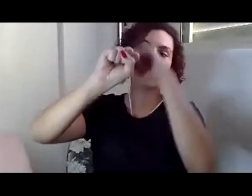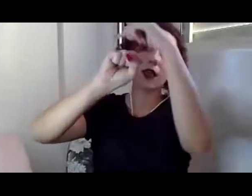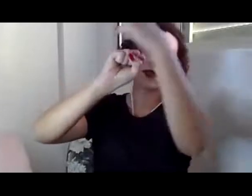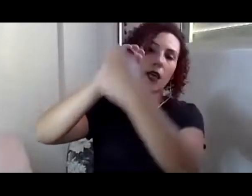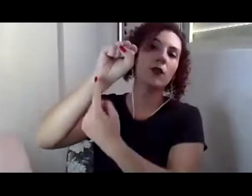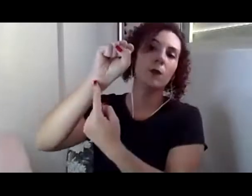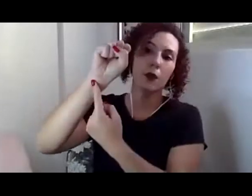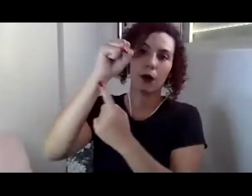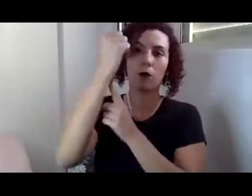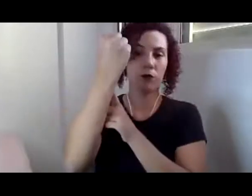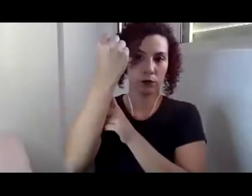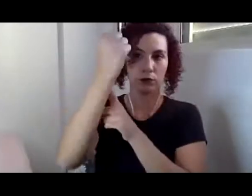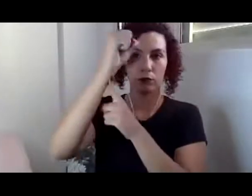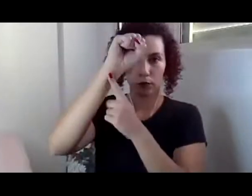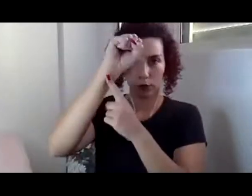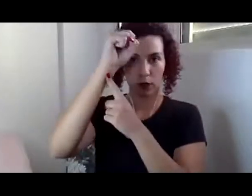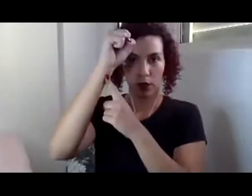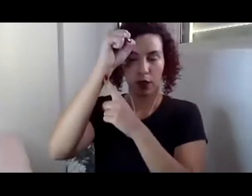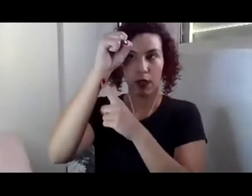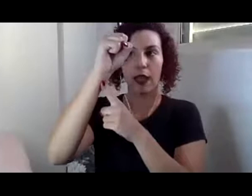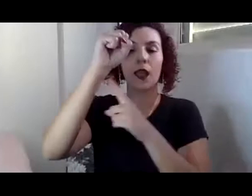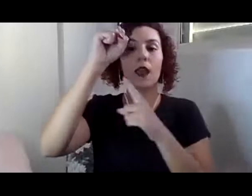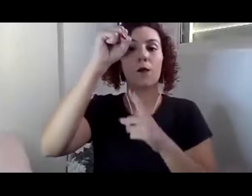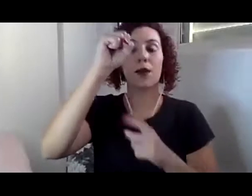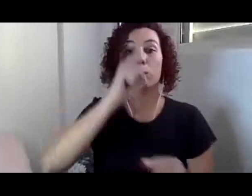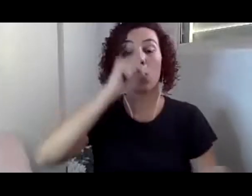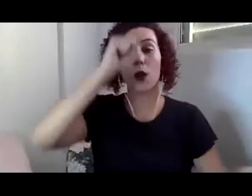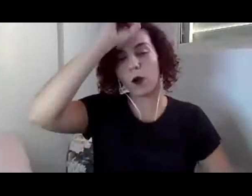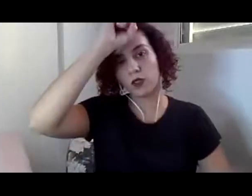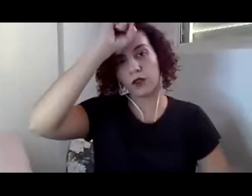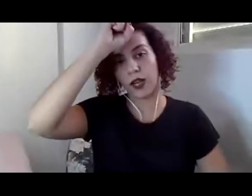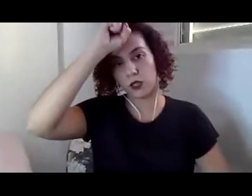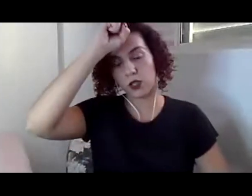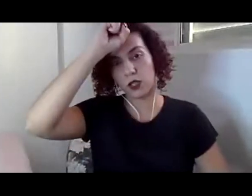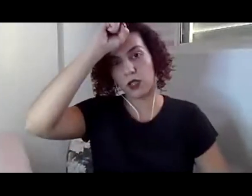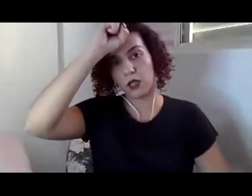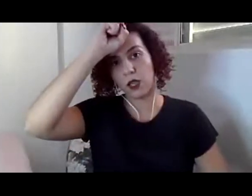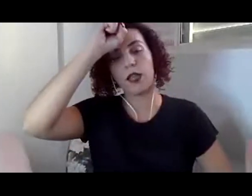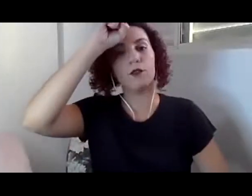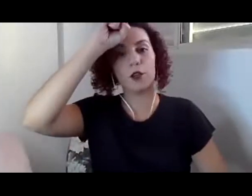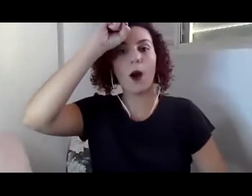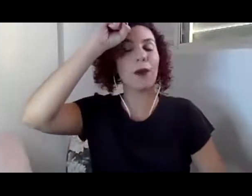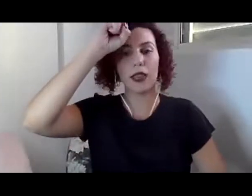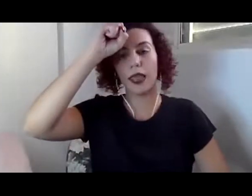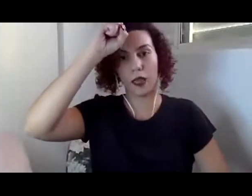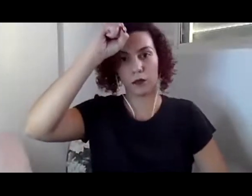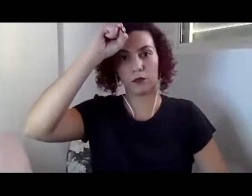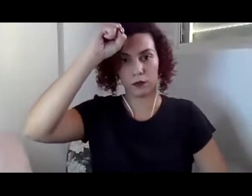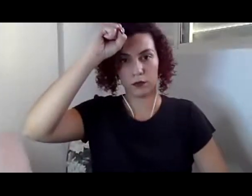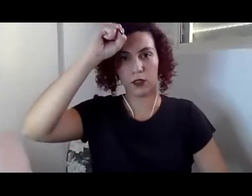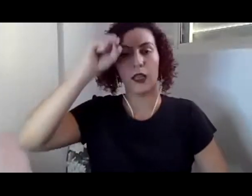o mesmo desenho da minha mão, né? Mas um local diferente, ele virou